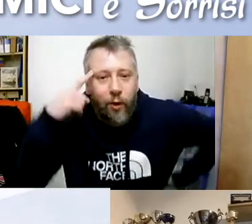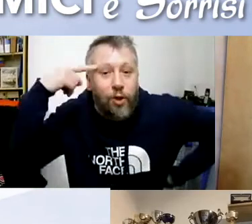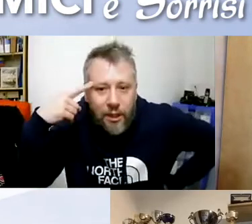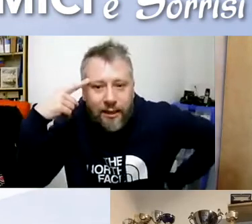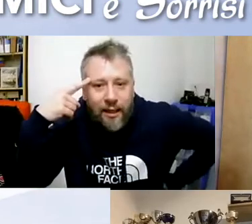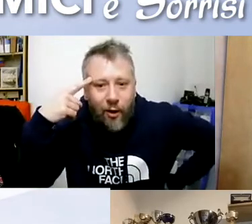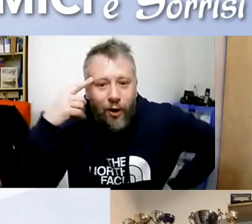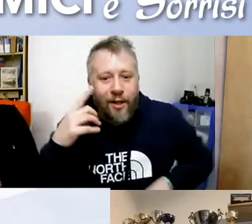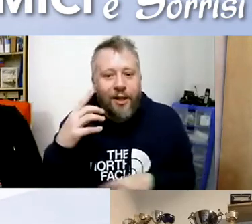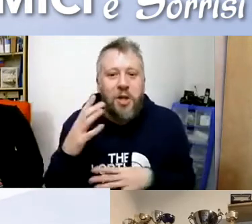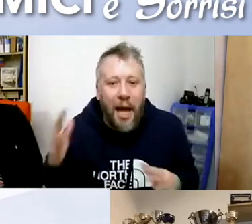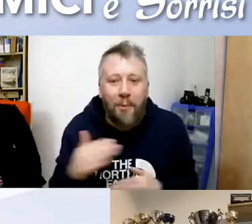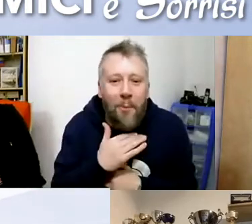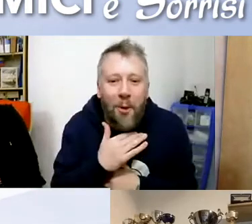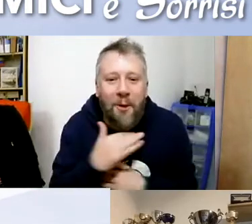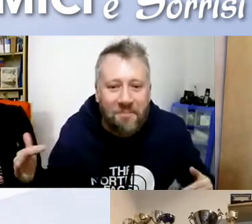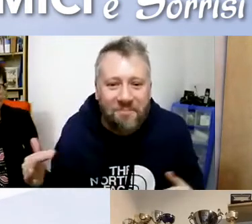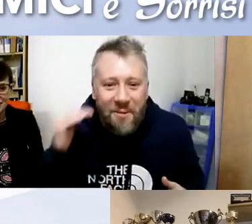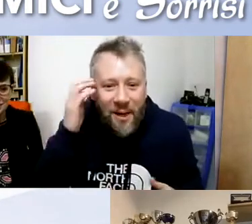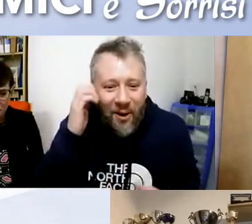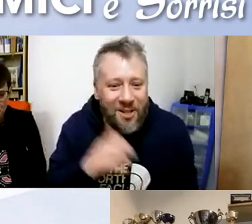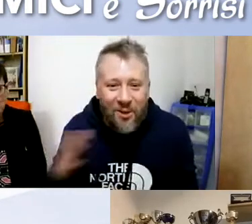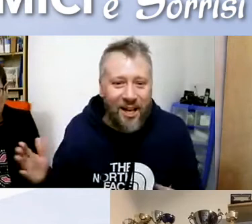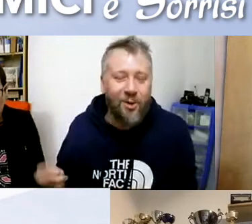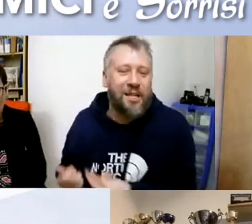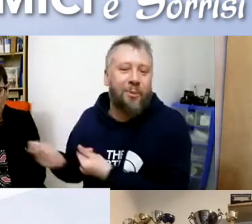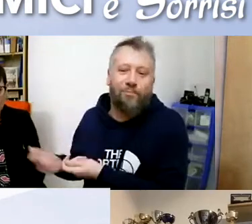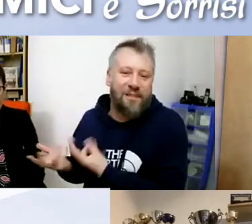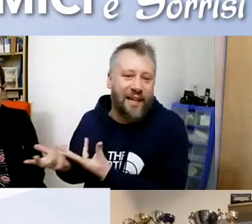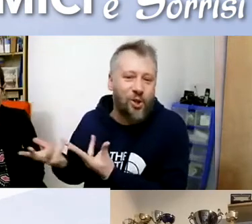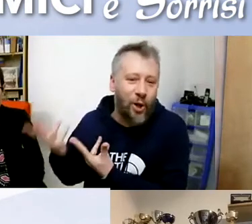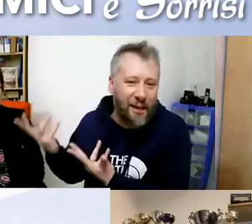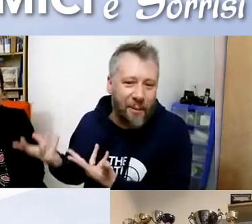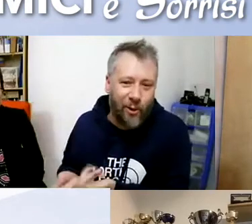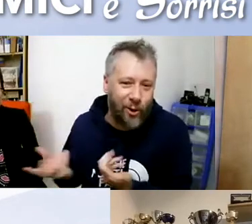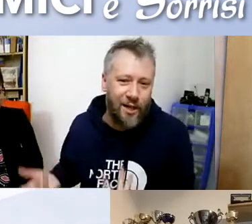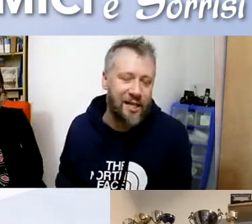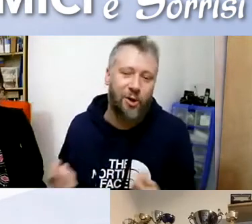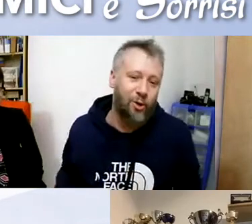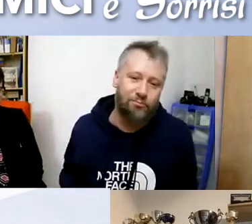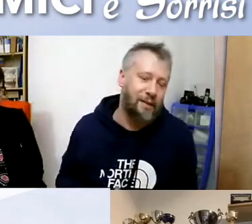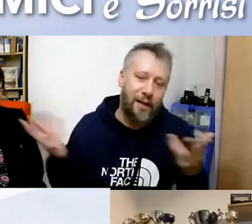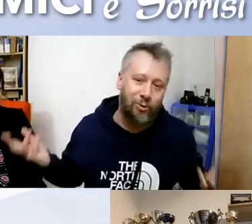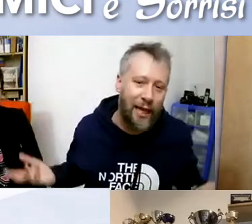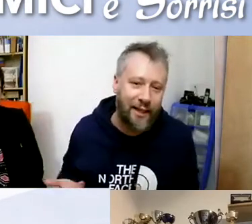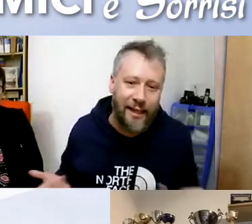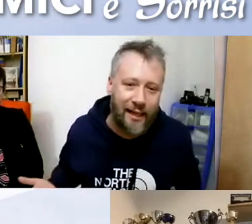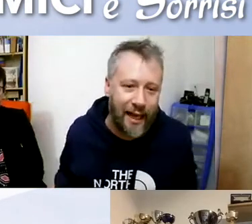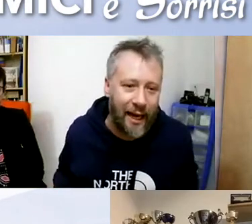dubbio, forse sono stata io, cioè, proprio una cosa così, ma noi siamo scricciolini per loro, nel senso che loro